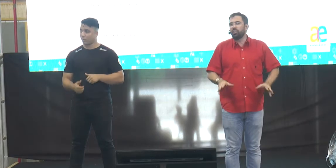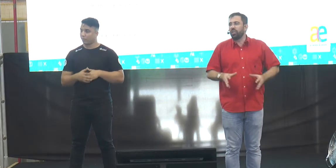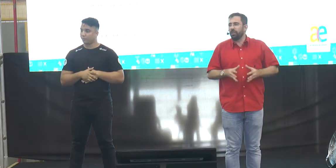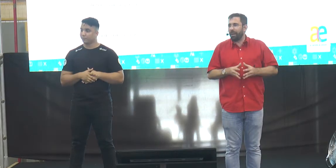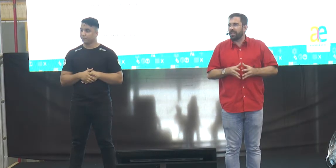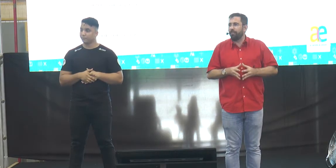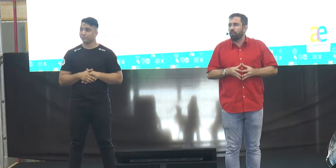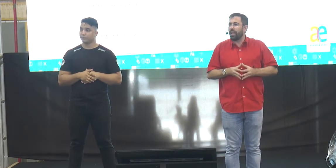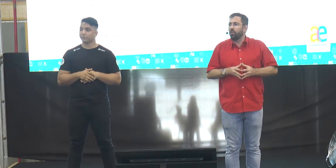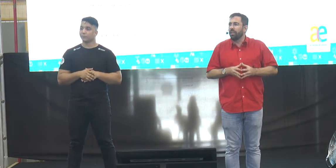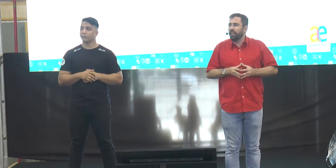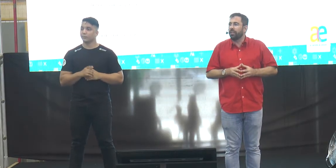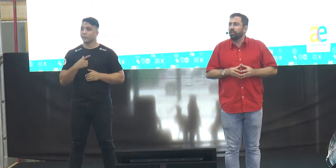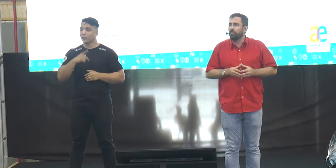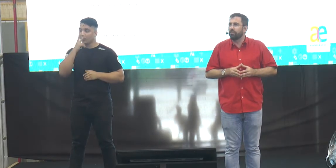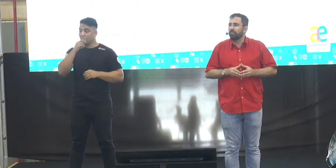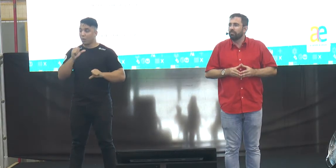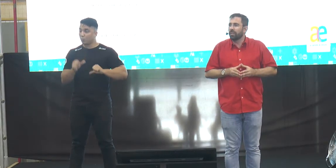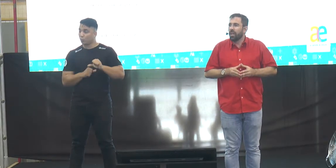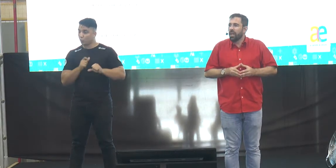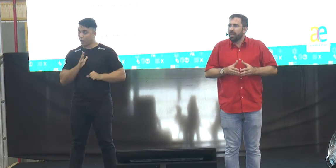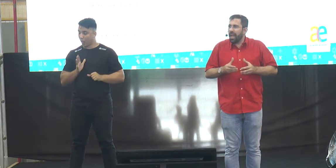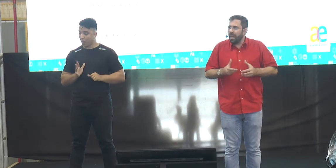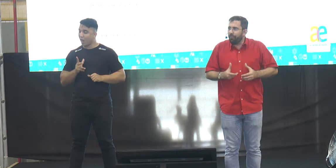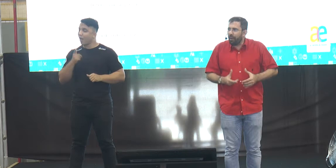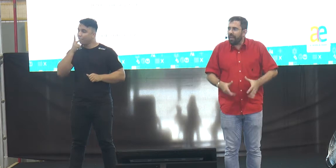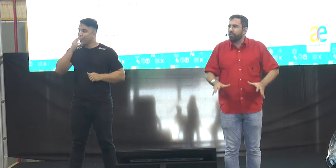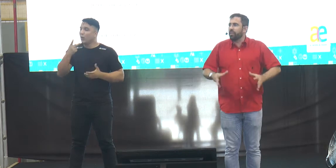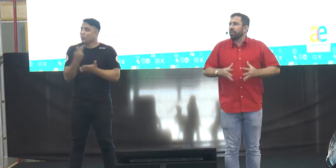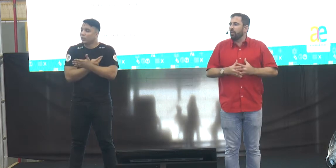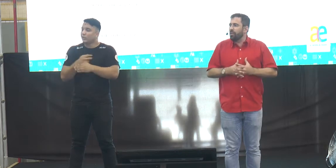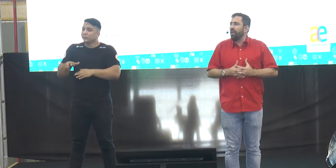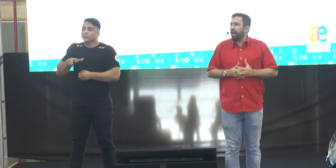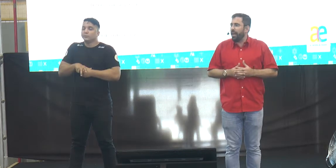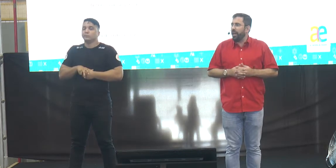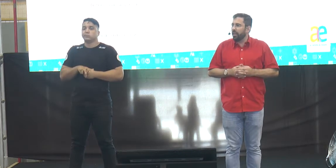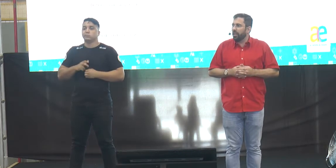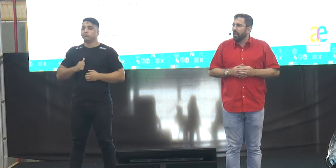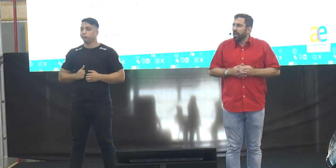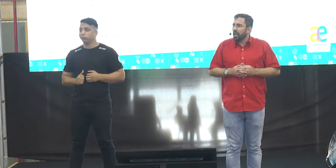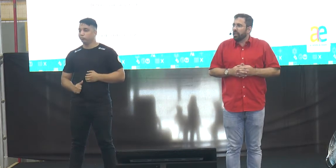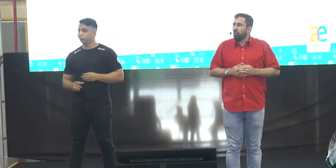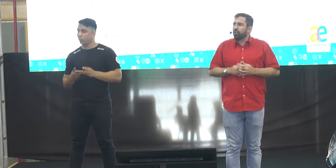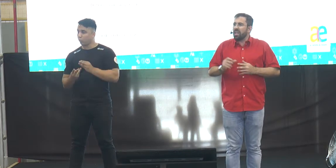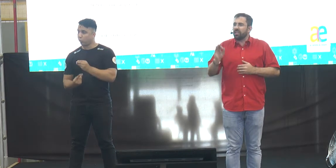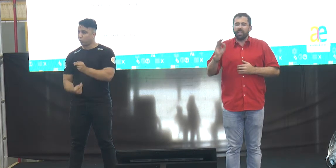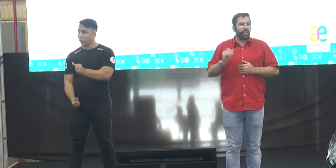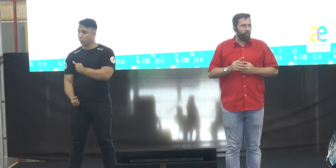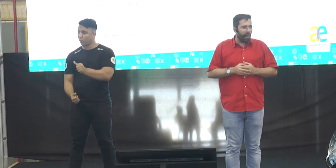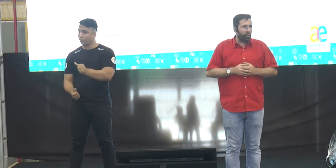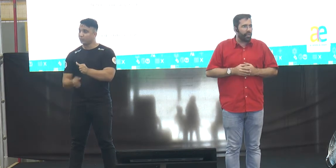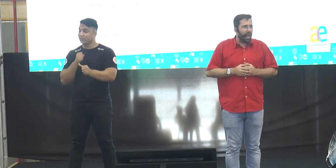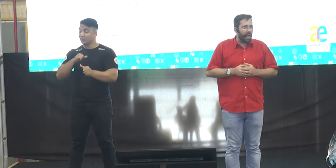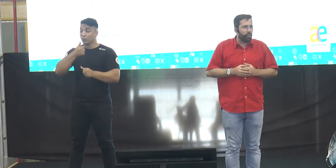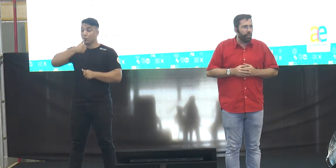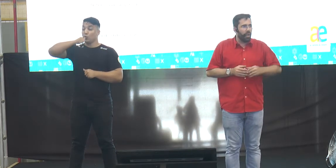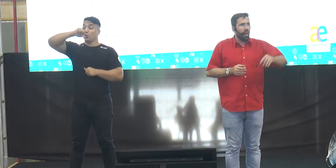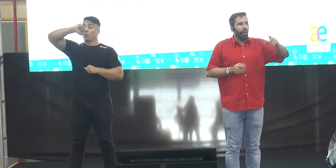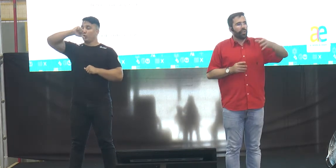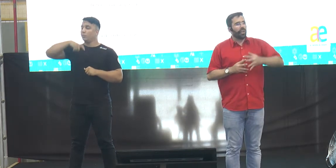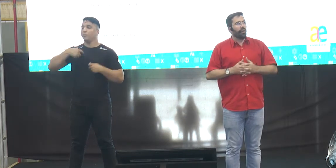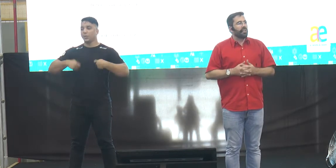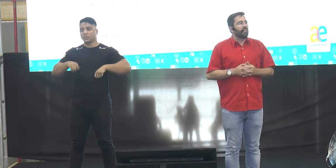você fundir, passar para o estado líquido, né? Ele faz você ter uma diarreia. Então tem-se que tomar